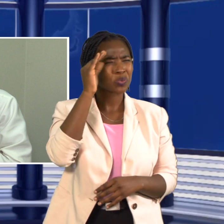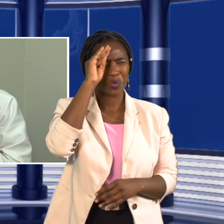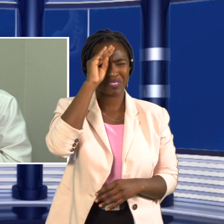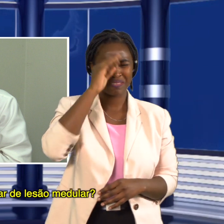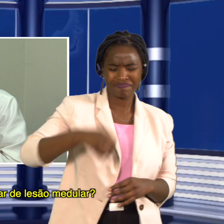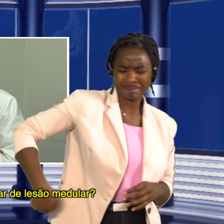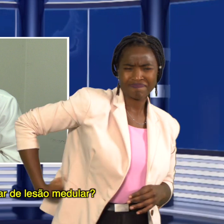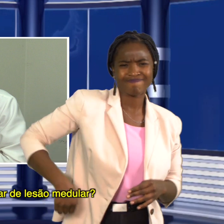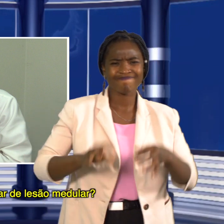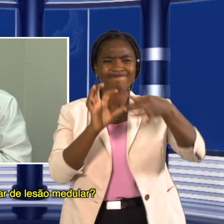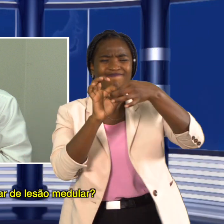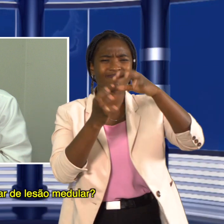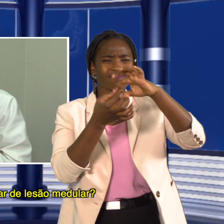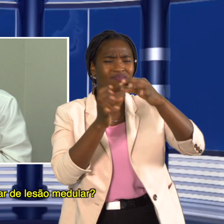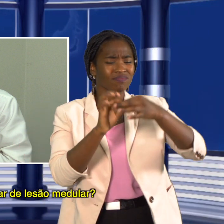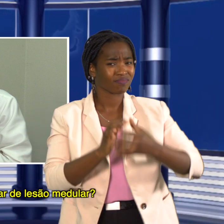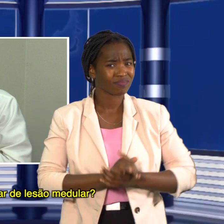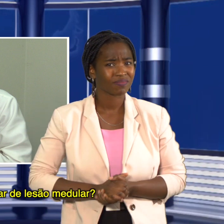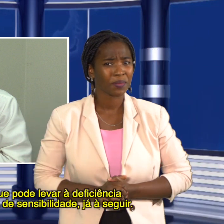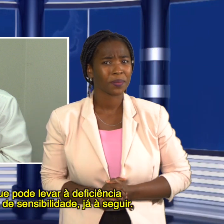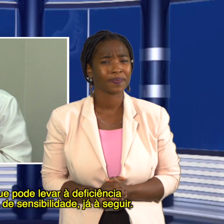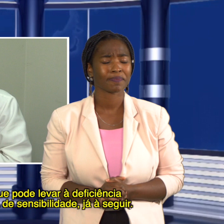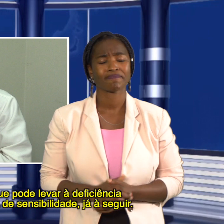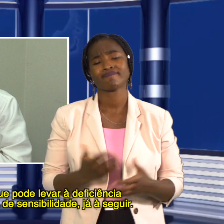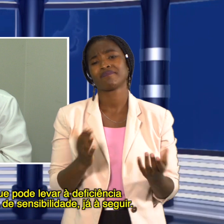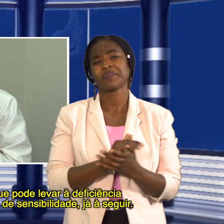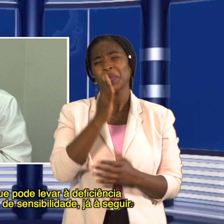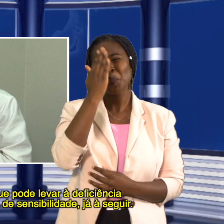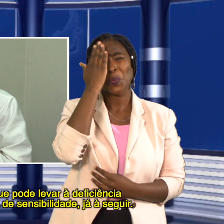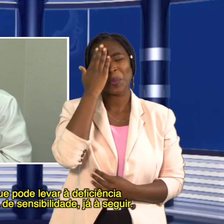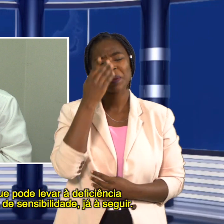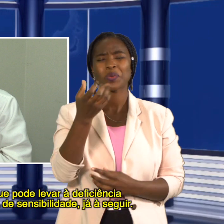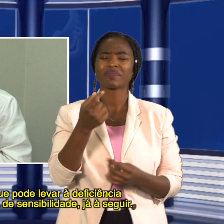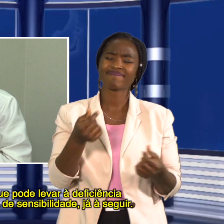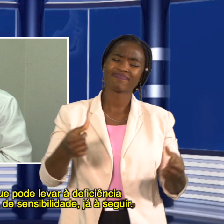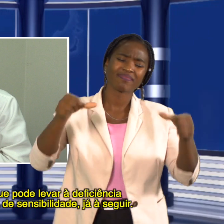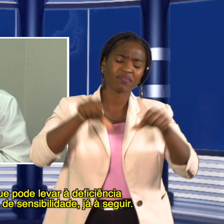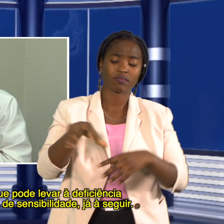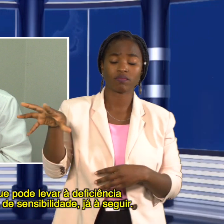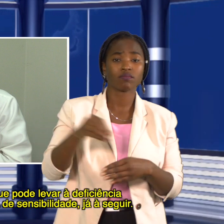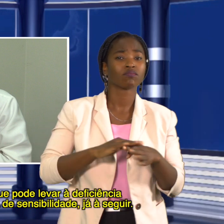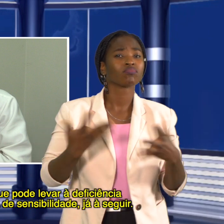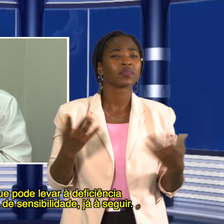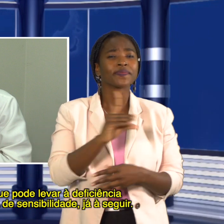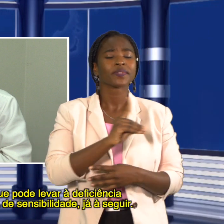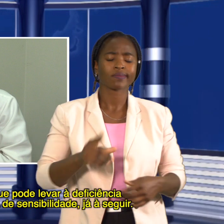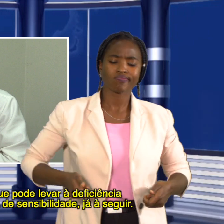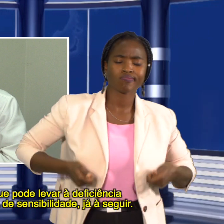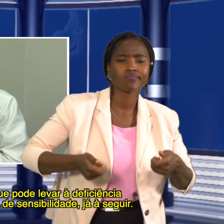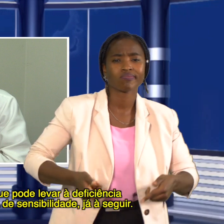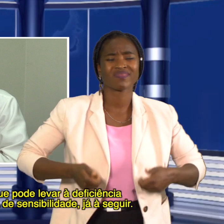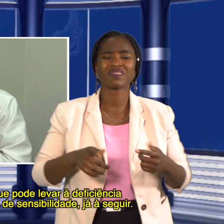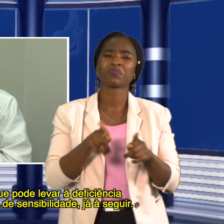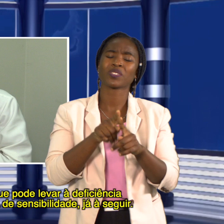Já ouviu falar de lesão medular? Conheça o mal que pode levar a deficiência fisicomotora e